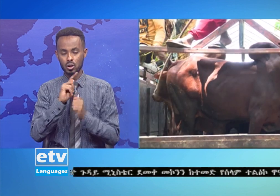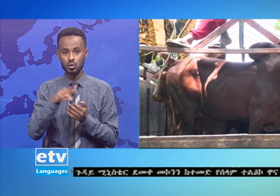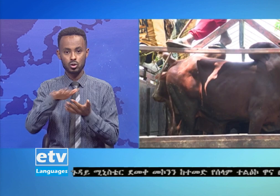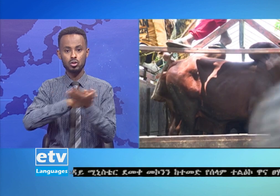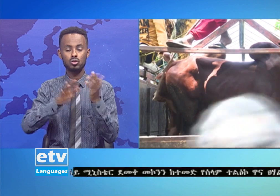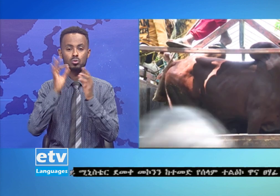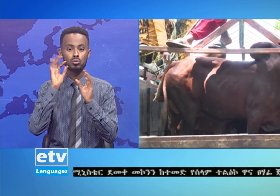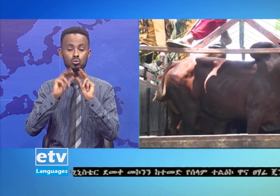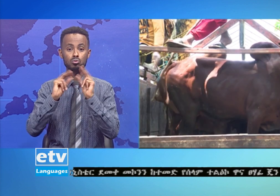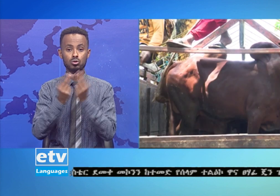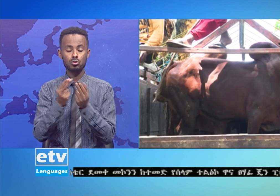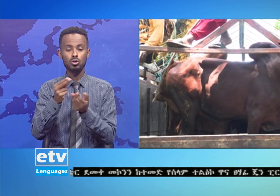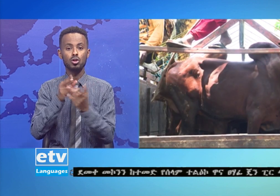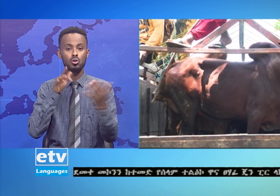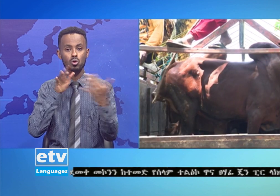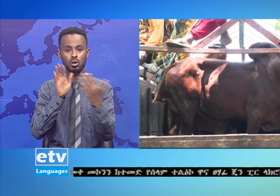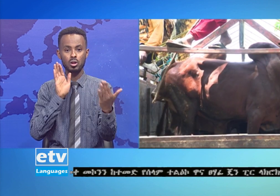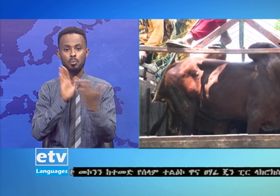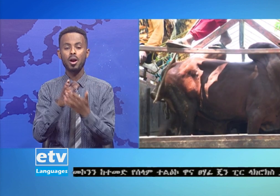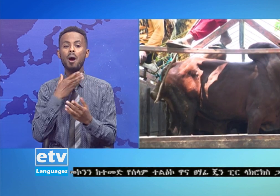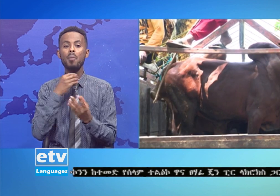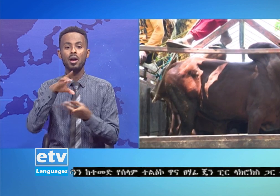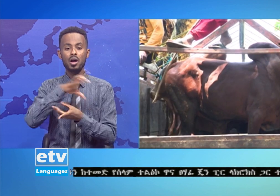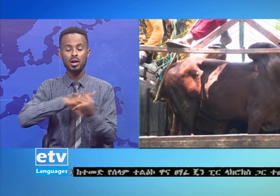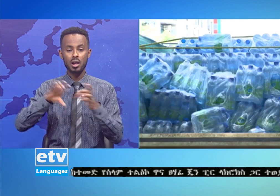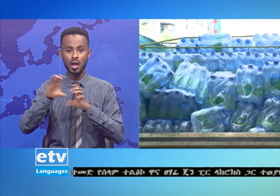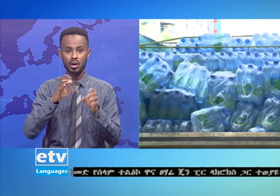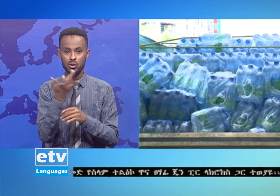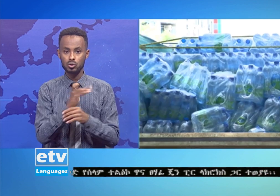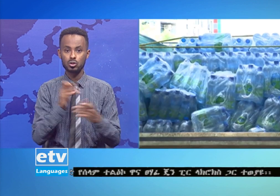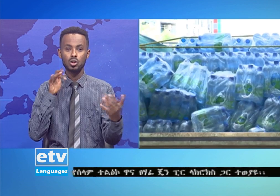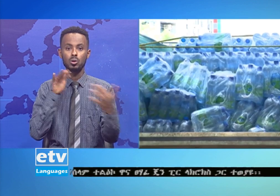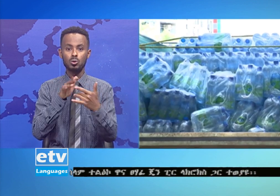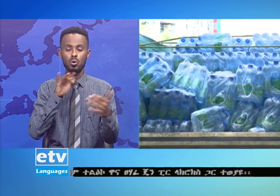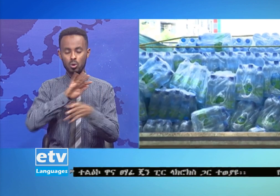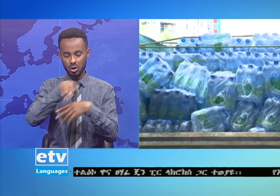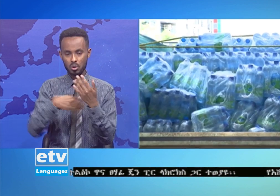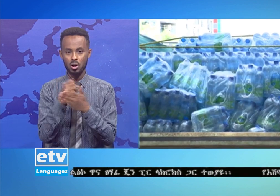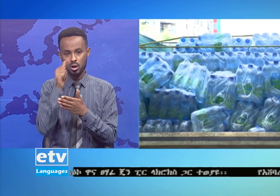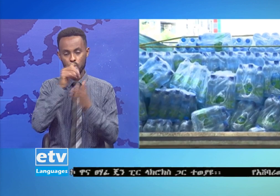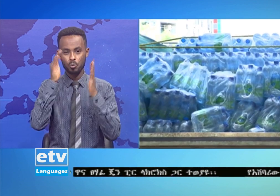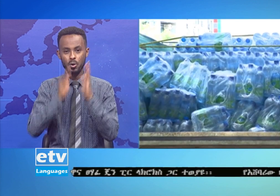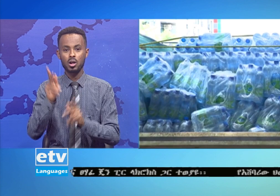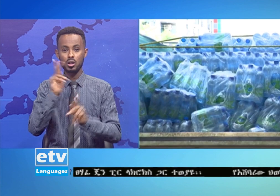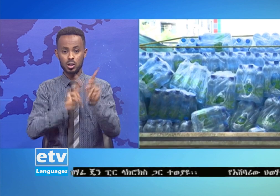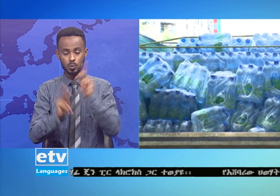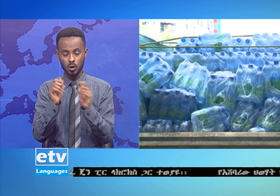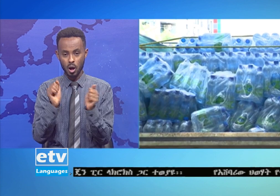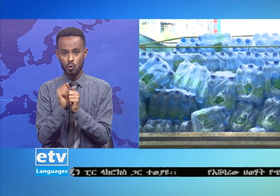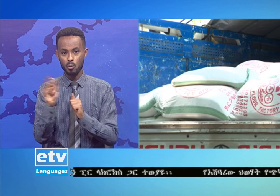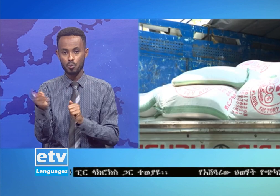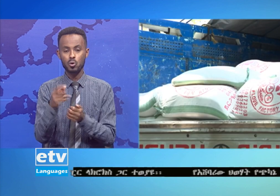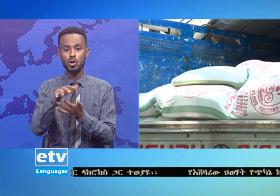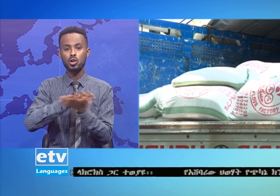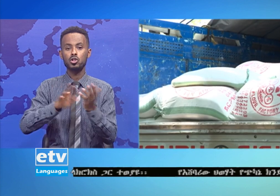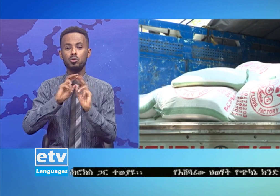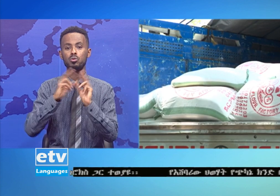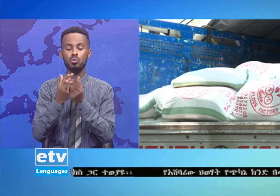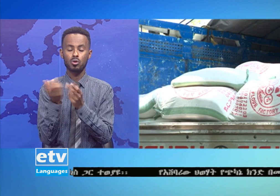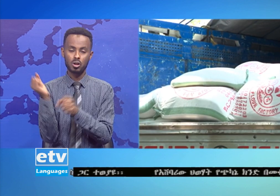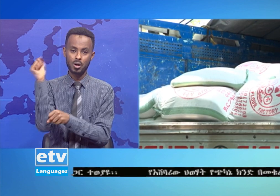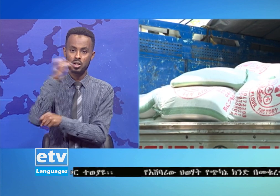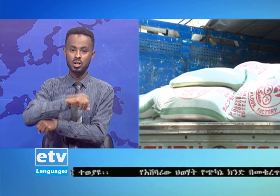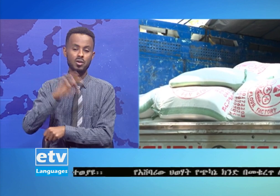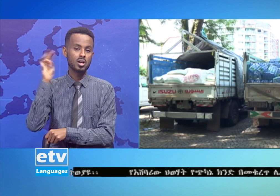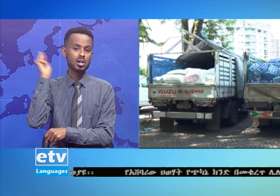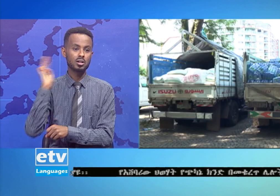የሽብር ቡድኑ የጦርነት ግንባሩን አማራ ክልል ላይ ያድርገው እንጂ ጦርነቱ ከመላው ኢትዮጵያ ህዝብ ጋር በመሆኑ የሽብር ቡድኑ ለመደምሰስ